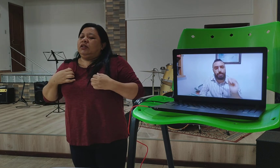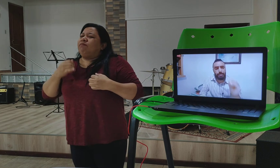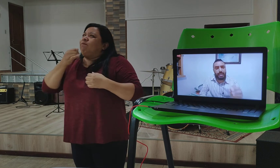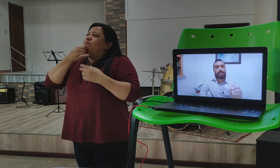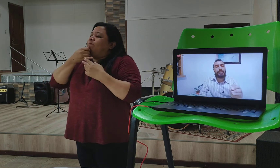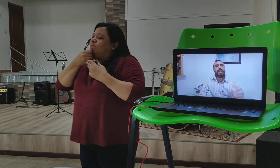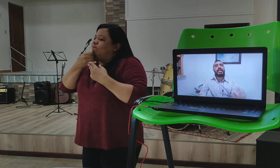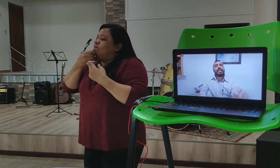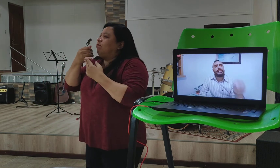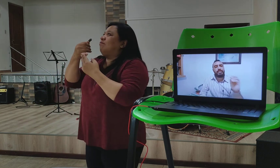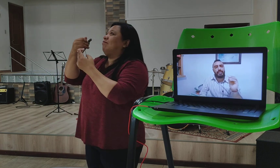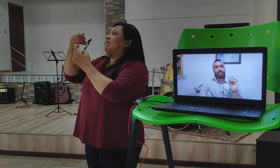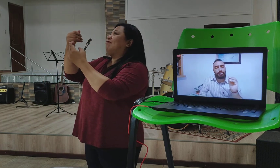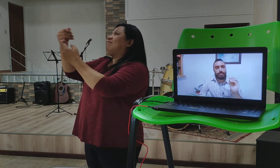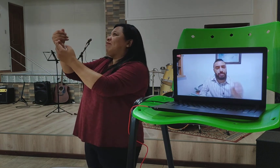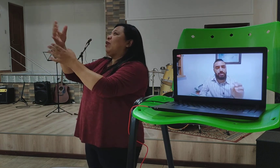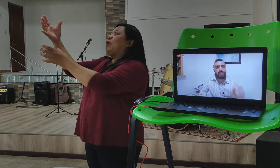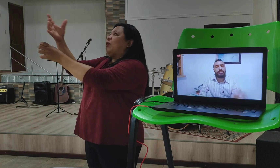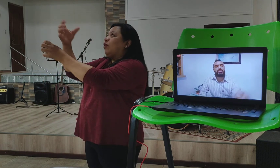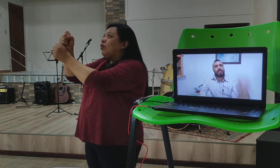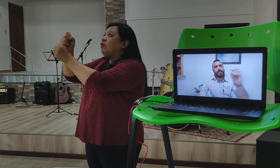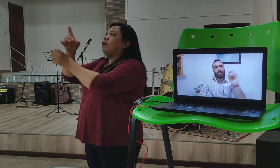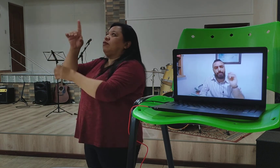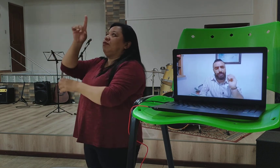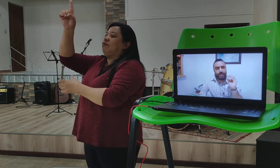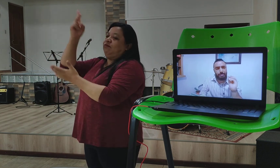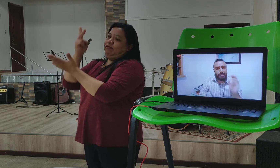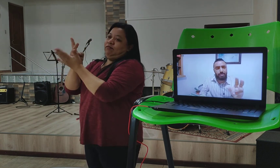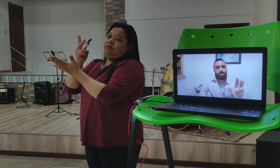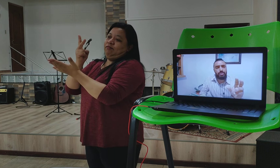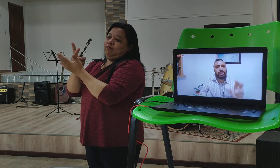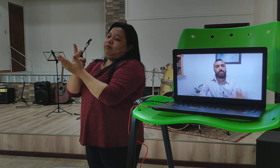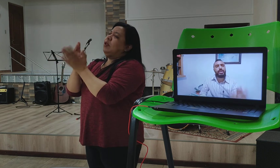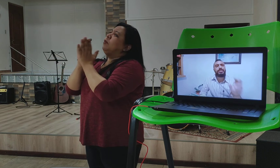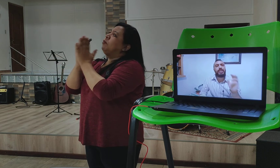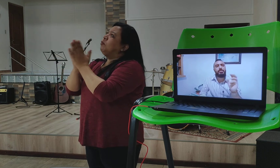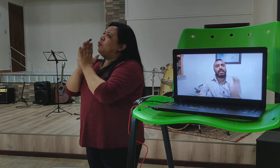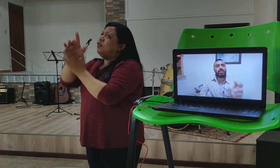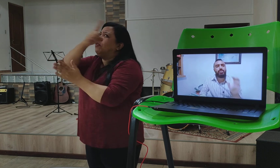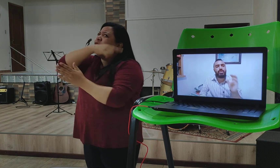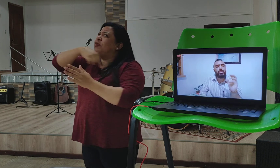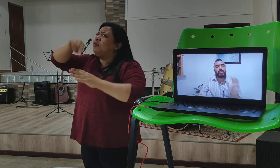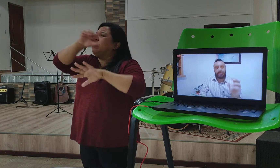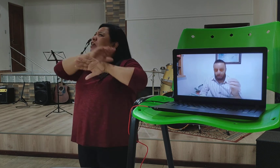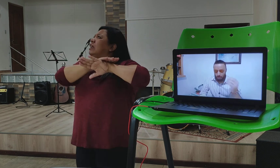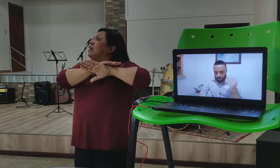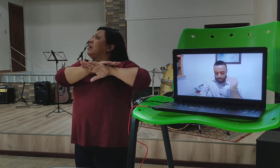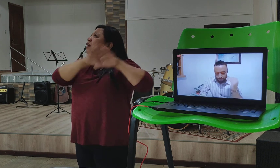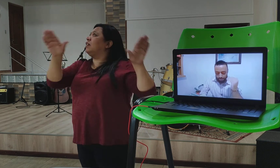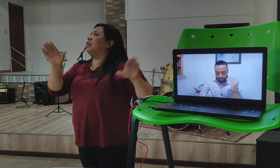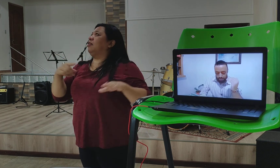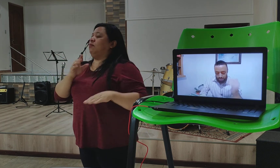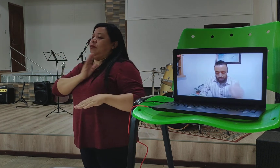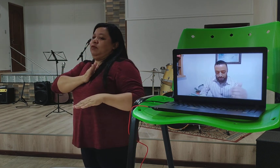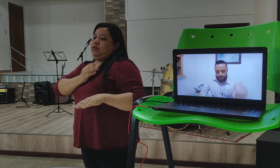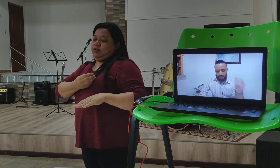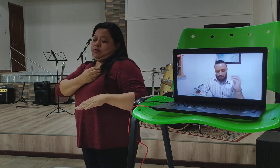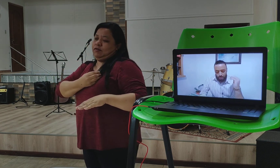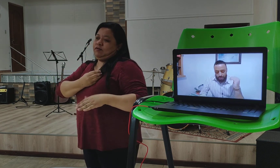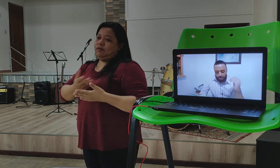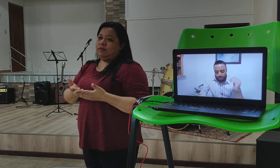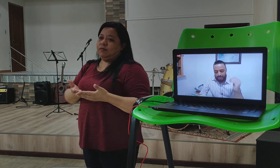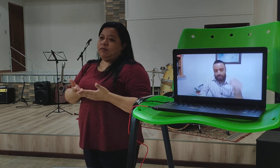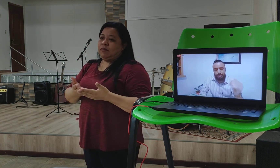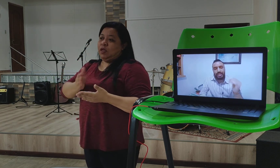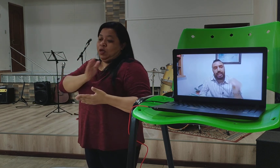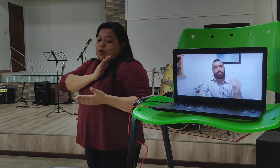entender o problema, ele quer entender os planos de Deus, ele pede por livramento do Senhor e termina com seu coração, como diz o próprio texto: o